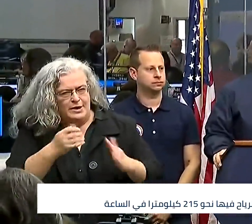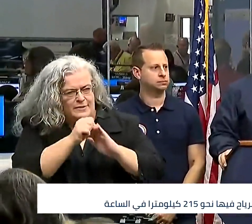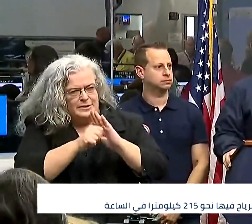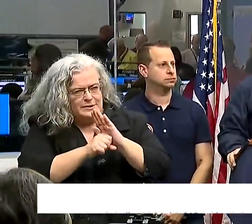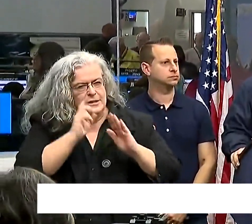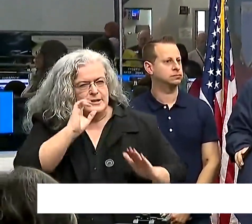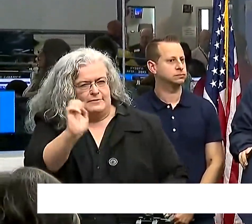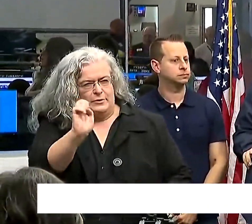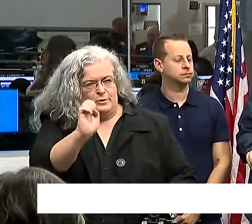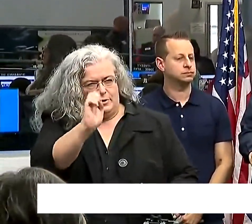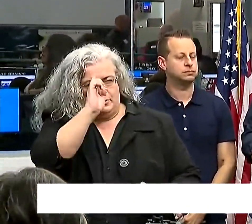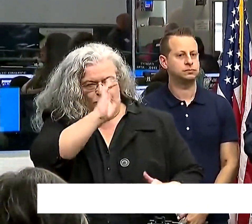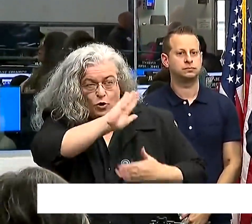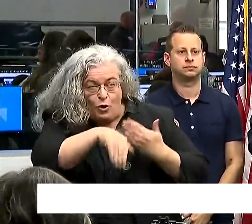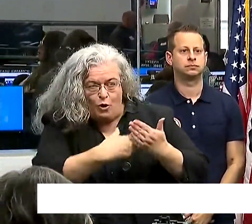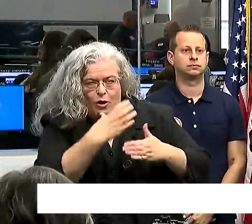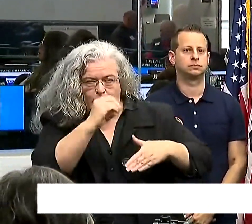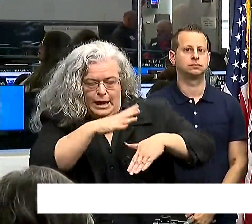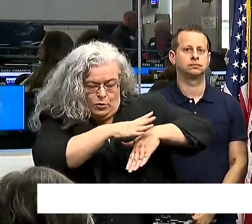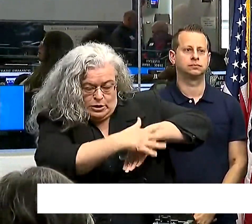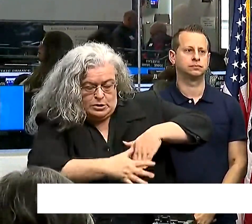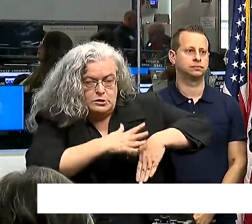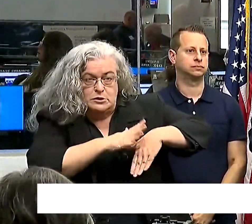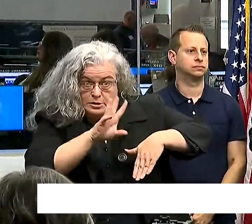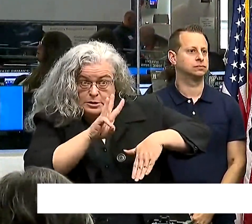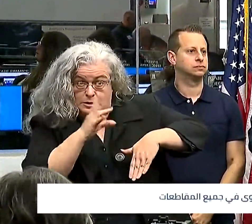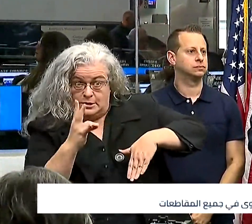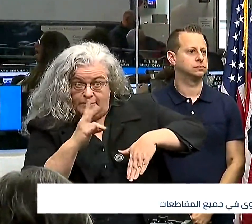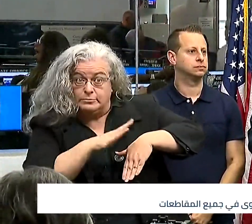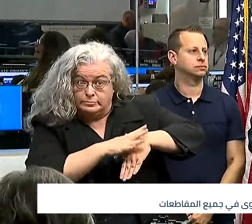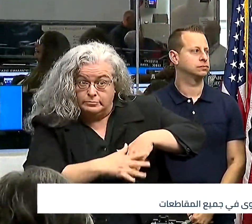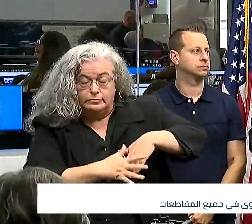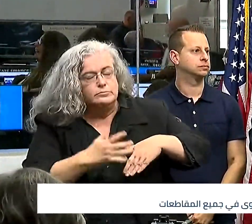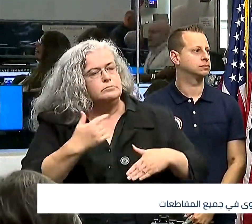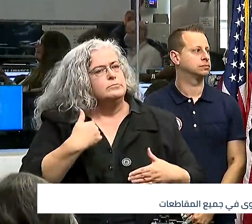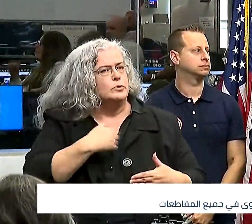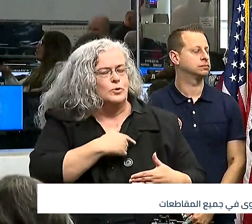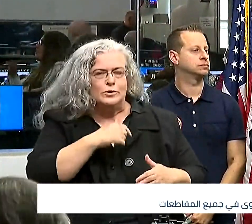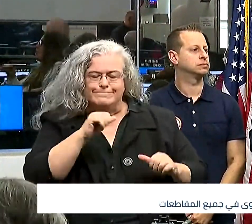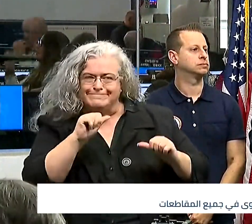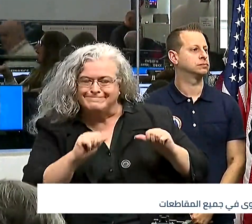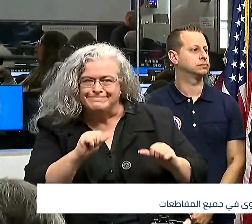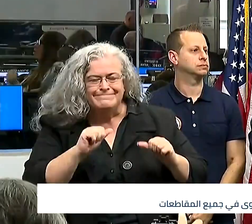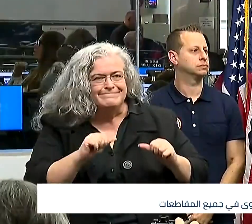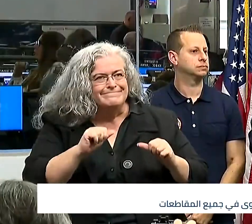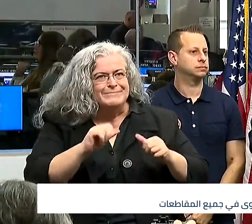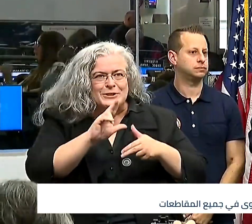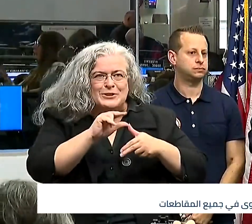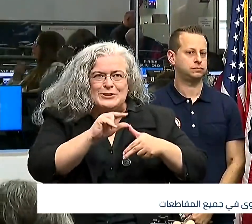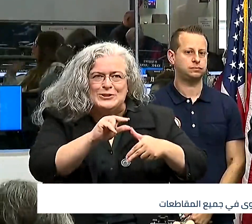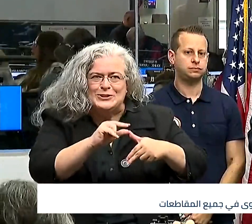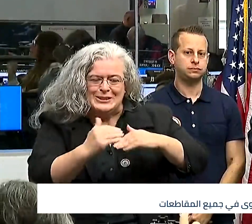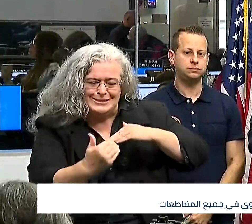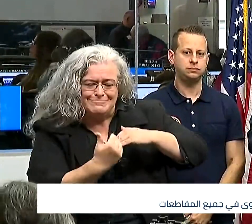رفعنا حالة الطوارئ القصوى في جميع المقاطعات. لا يزال المسار الدقيق للإعصار غير مؤكد، ولكن حتى الآن فإن